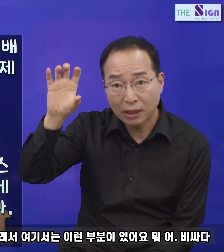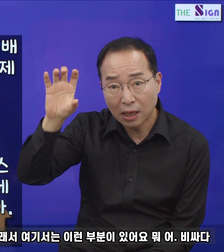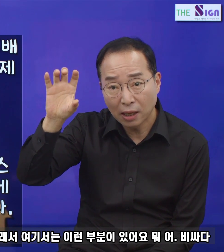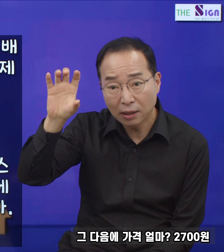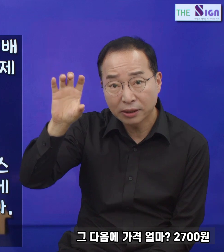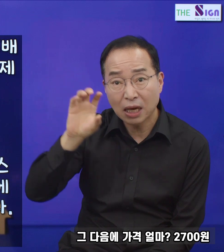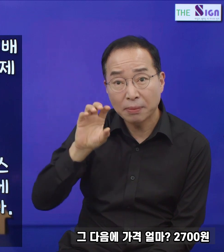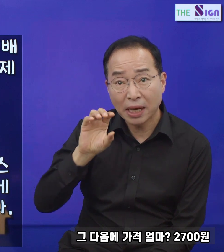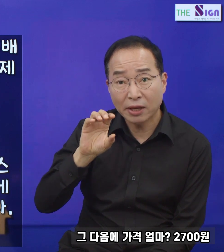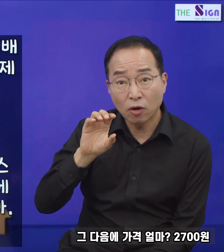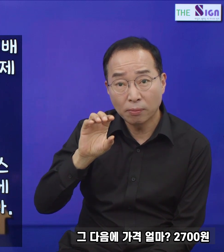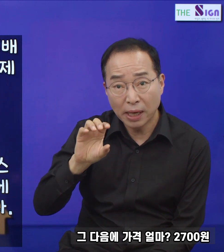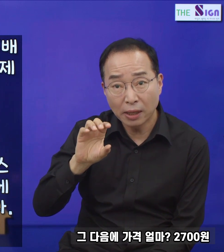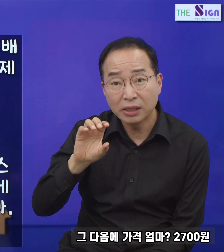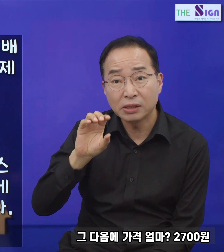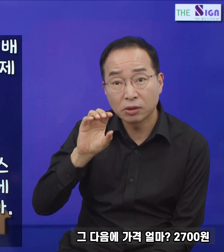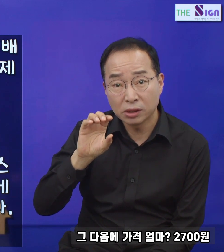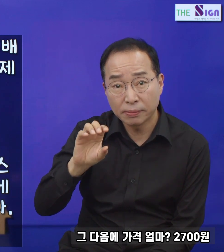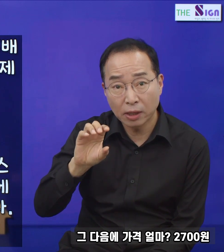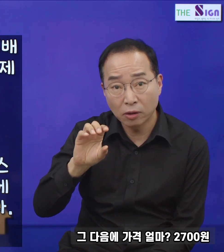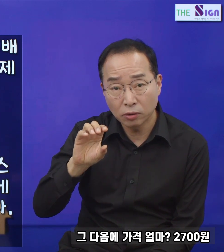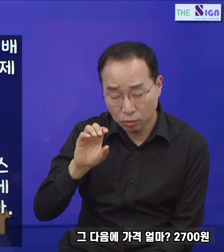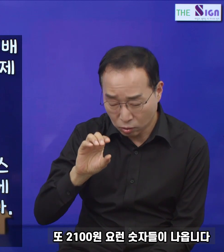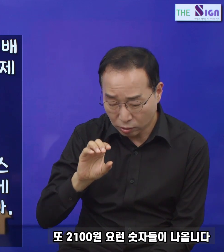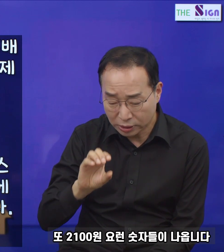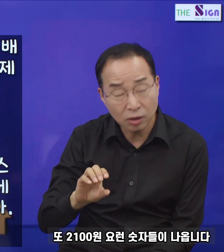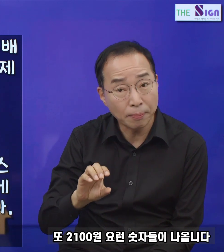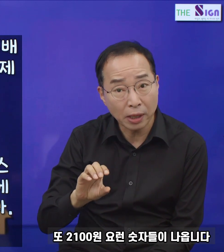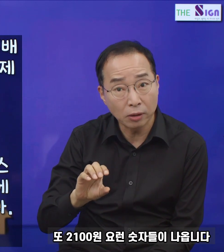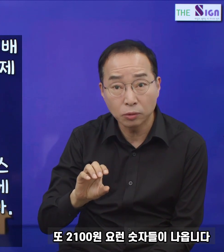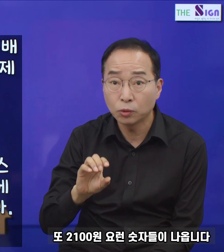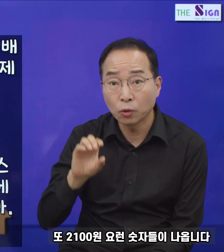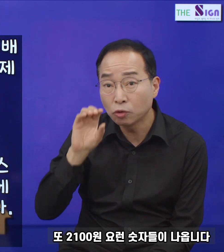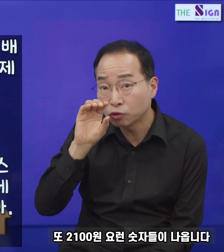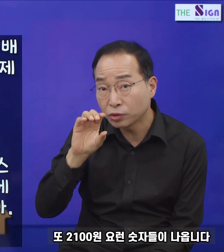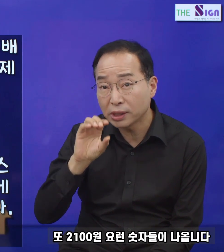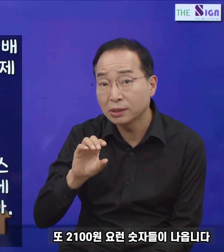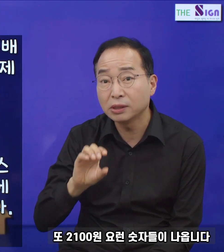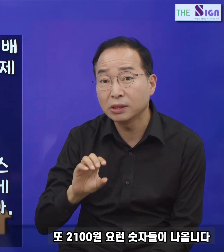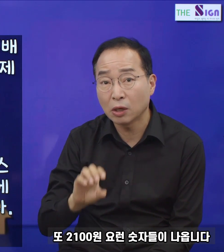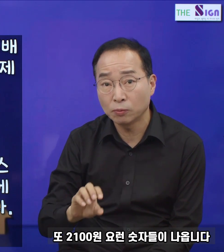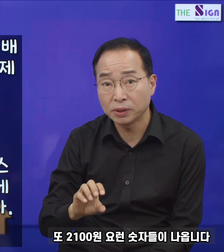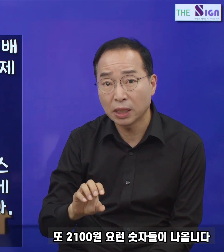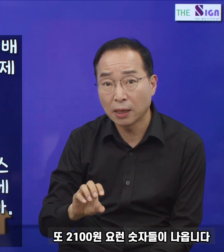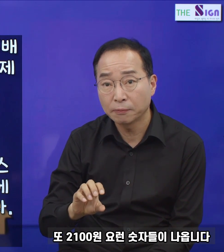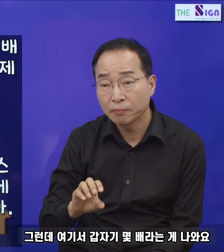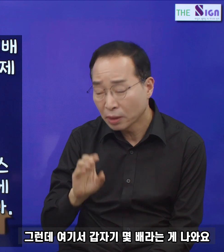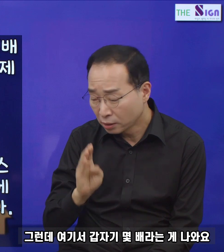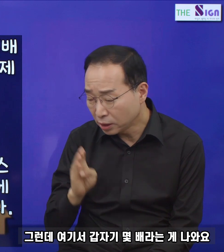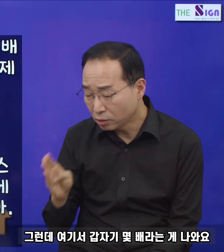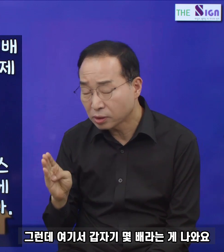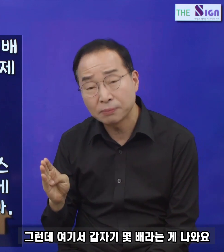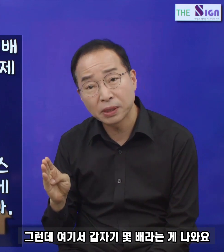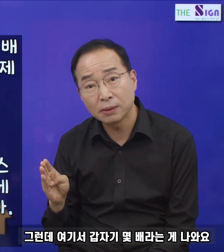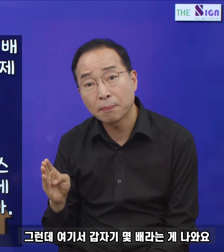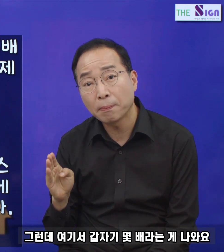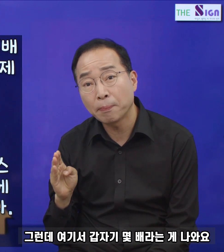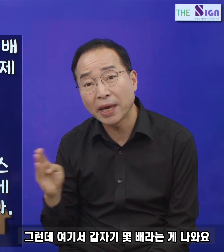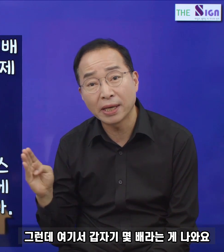비싸다, 그 다음에 가격 얼마, 2,700원, 또 2,100원, 요런 숫자들이 나옵니다. 그런데 여기서 갑자기 배라는